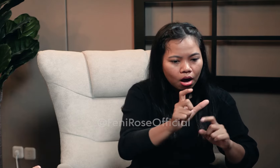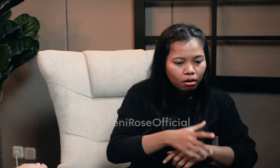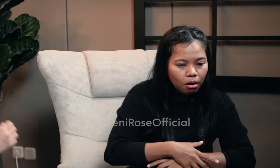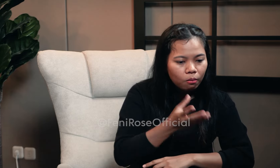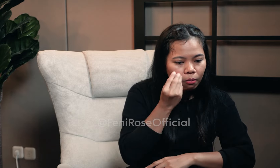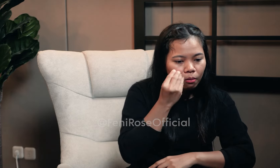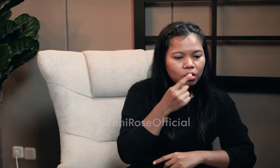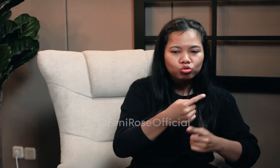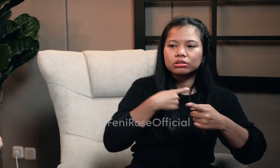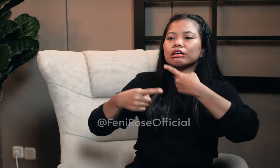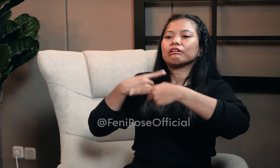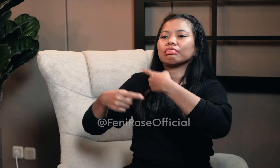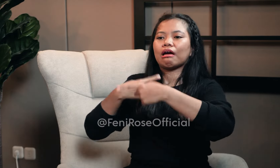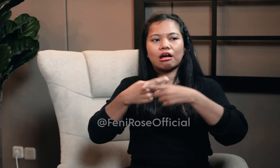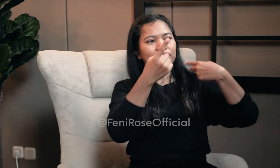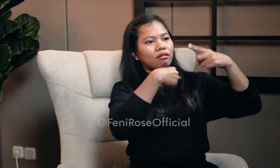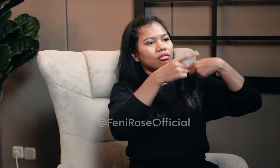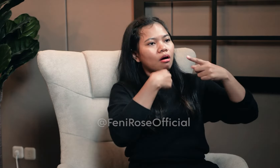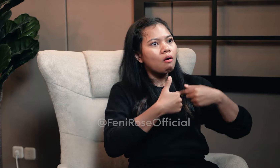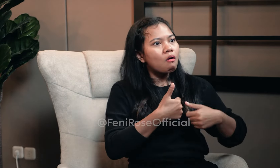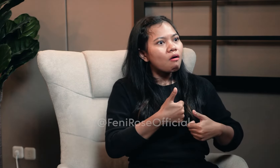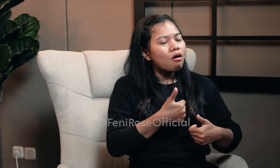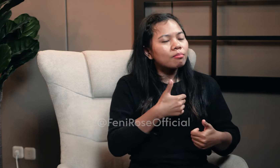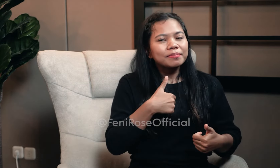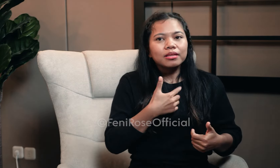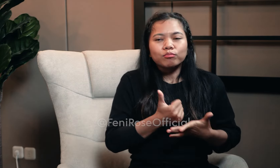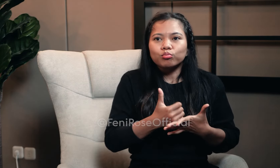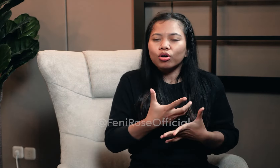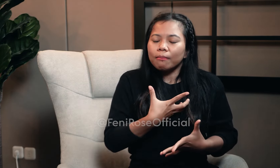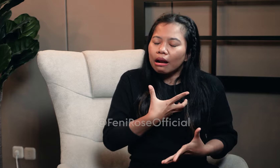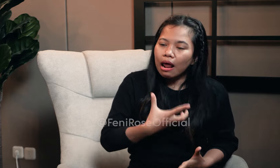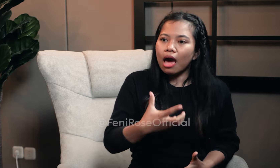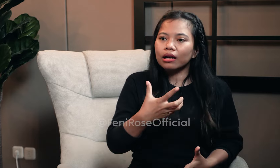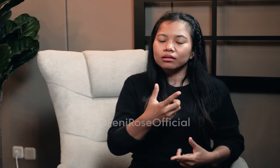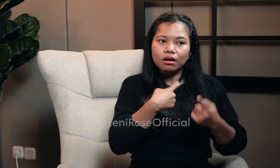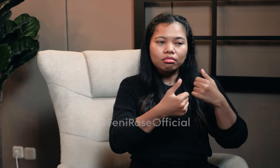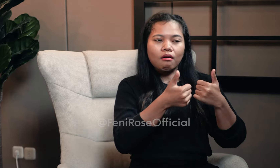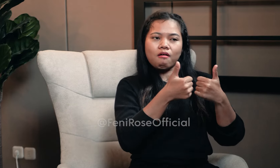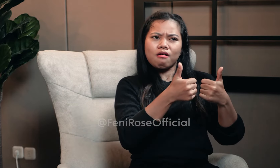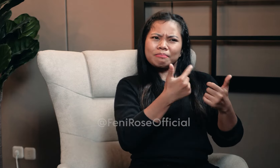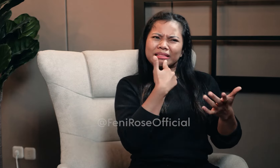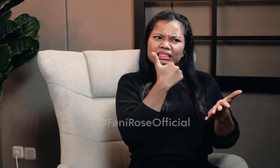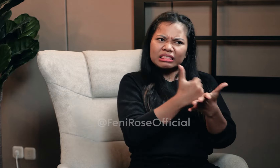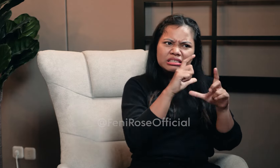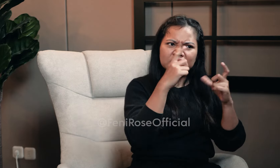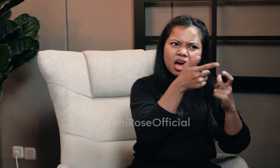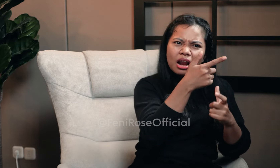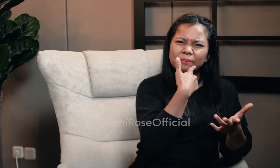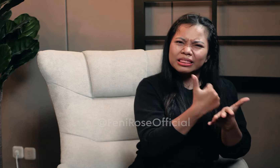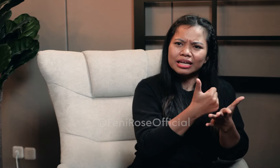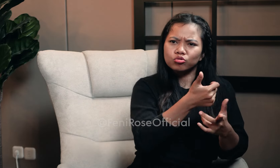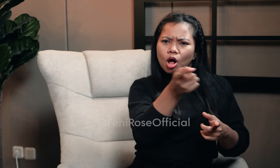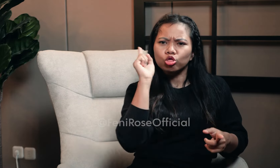sana atau saksi he seperti keluarga bercerita Oh saya Oh alah betul-betul menarik ya adat di sini